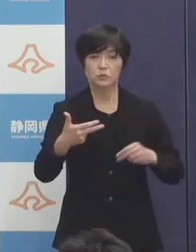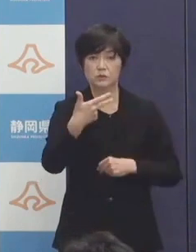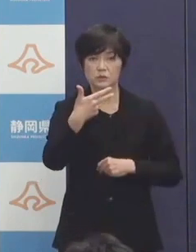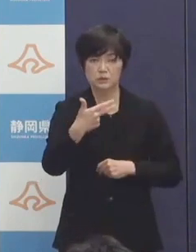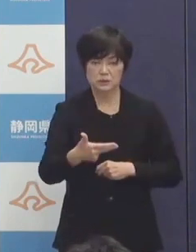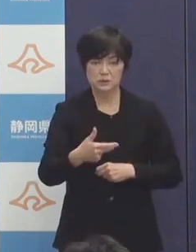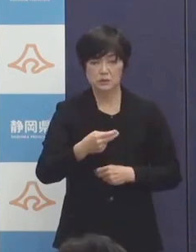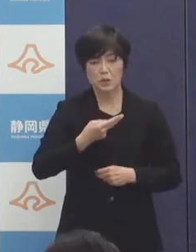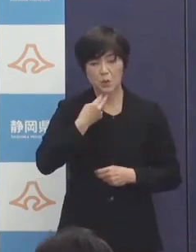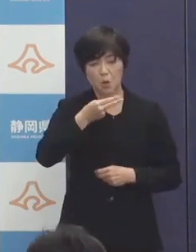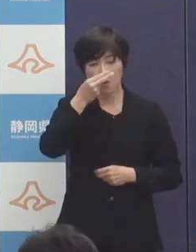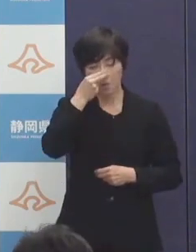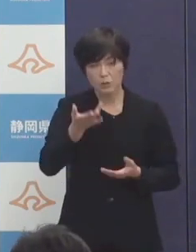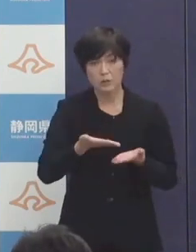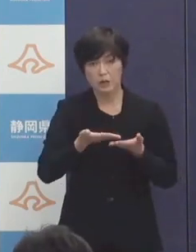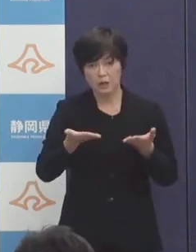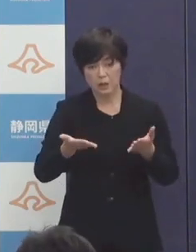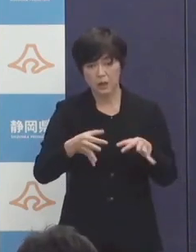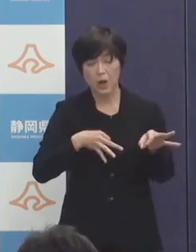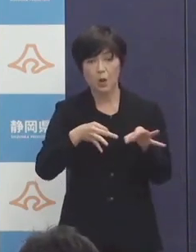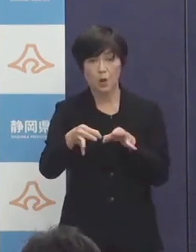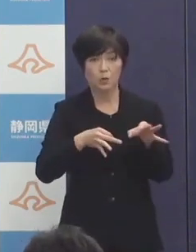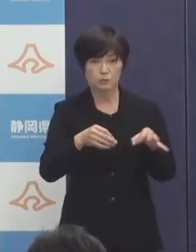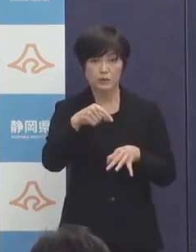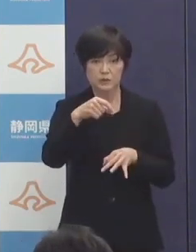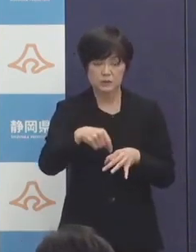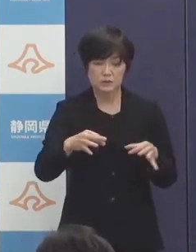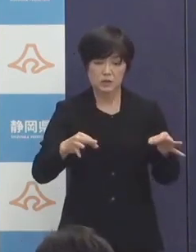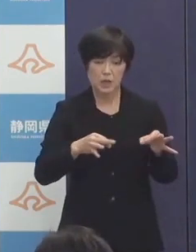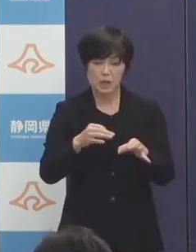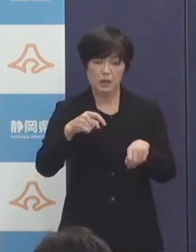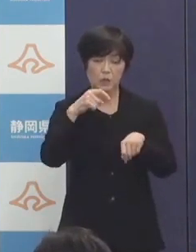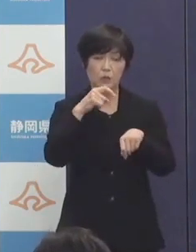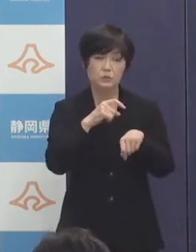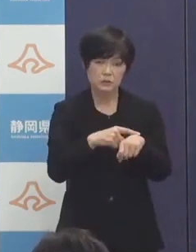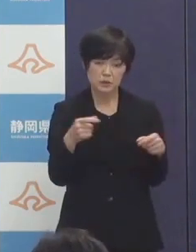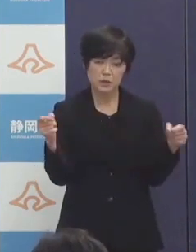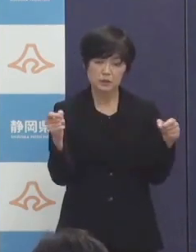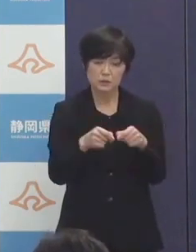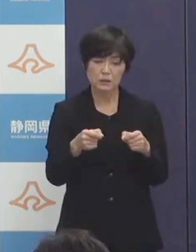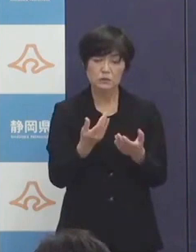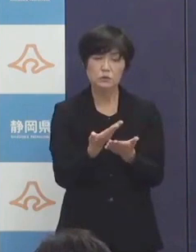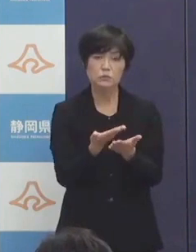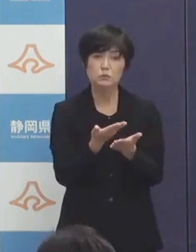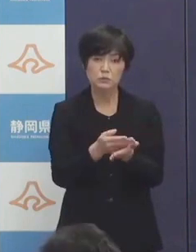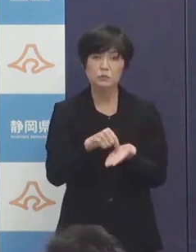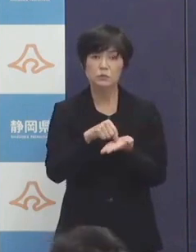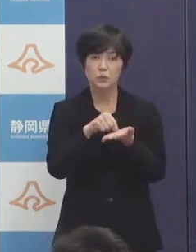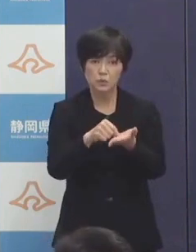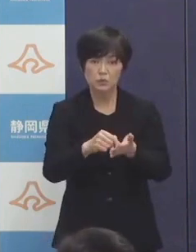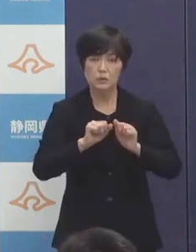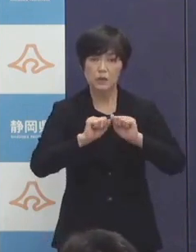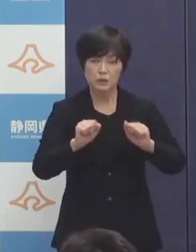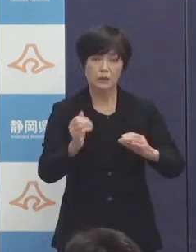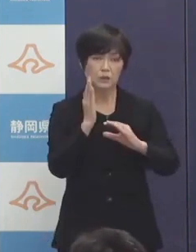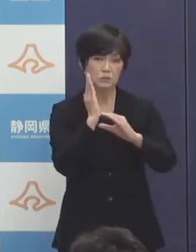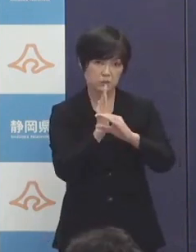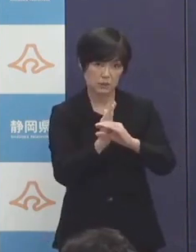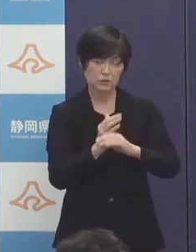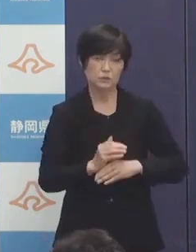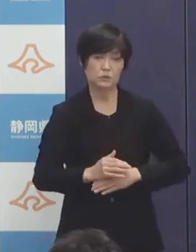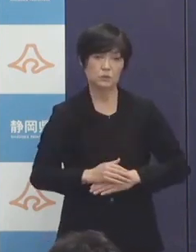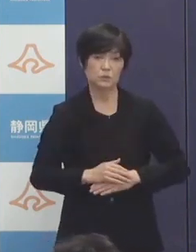ては酒類を提供する飲食店等への営業時間の短縮要請が今行われているところでございますけれ